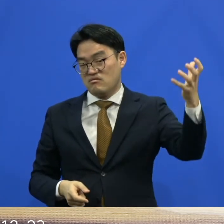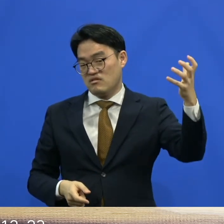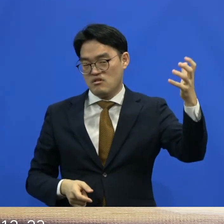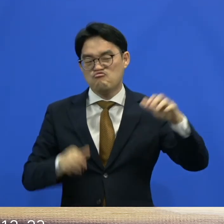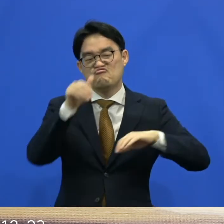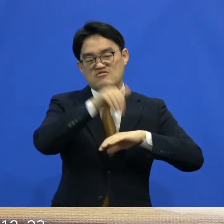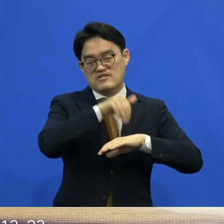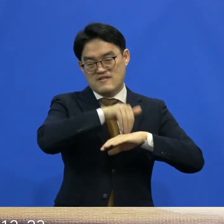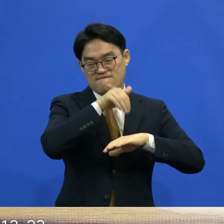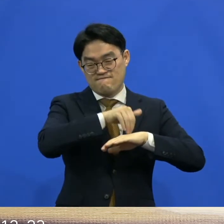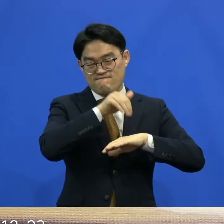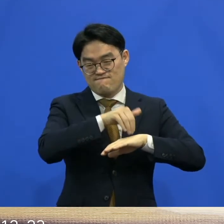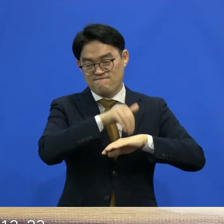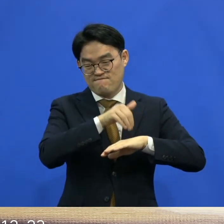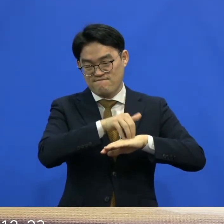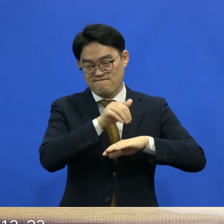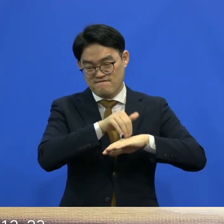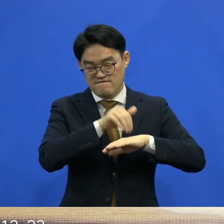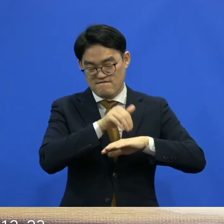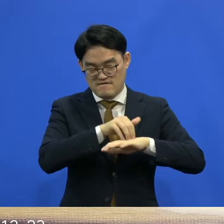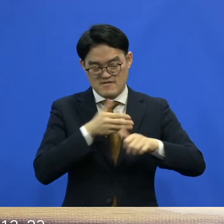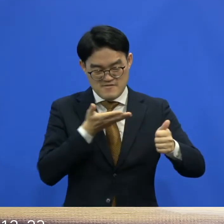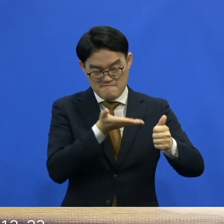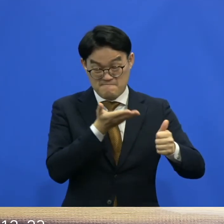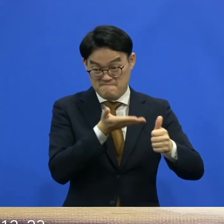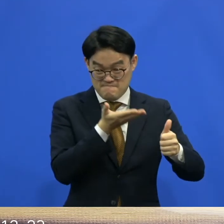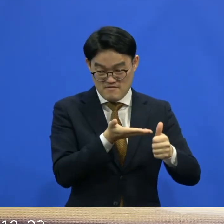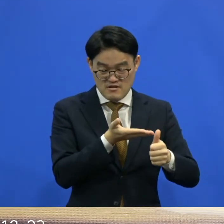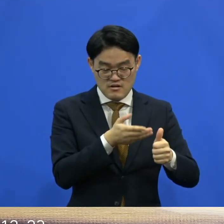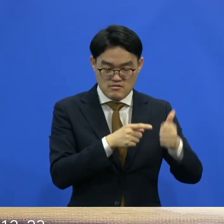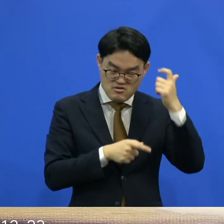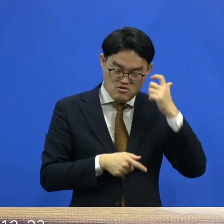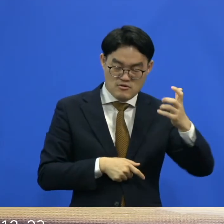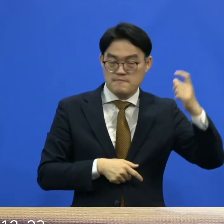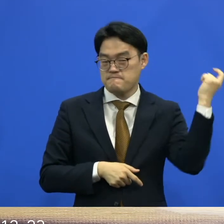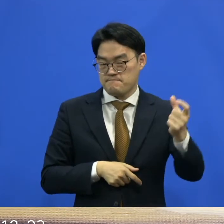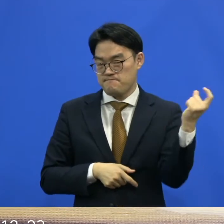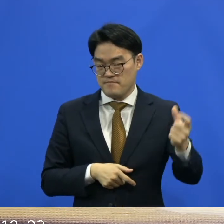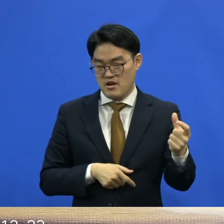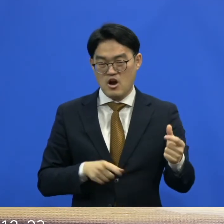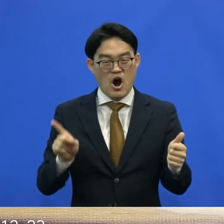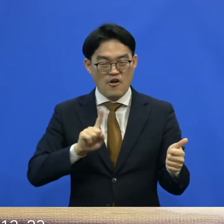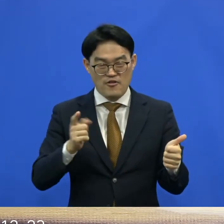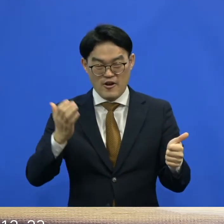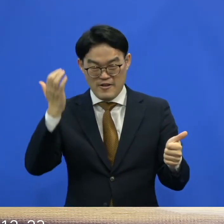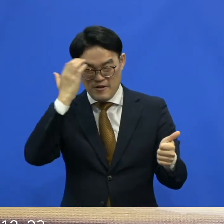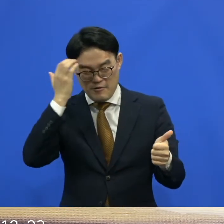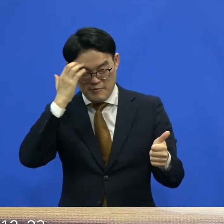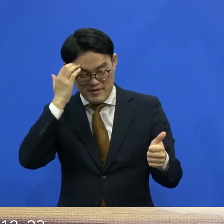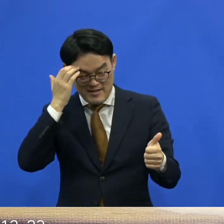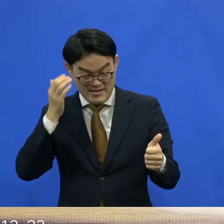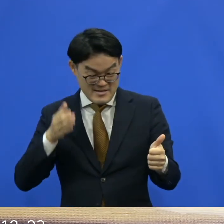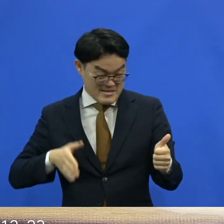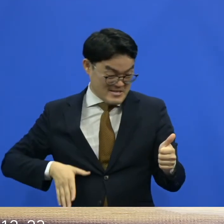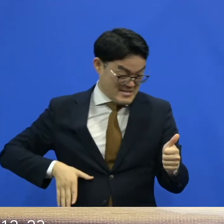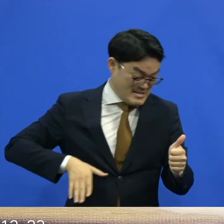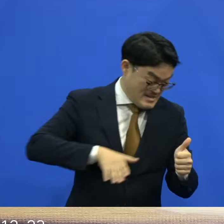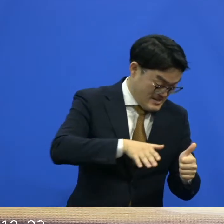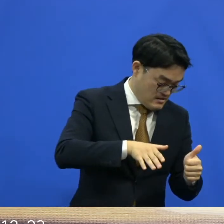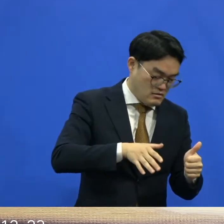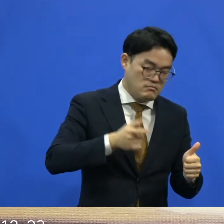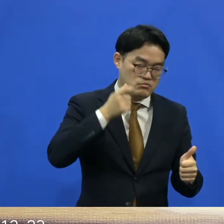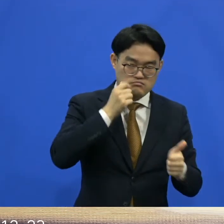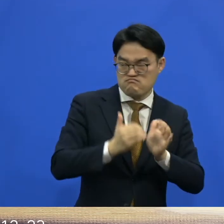그 영혼이 너무도 단단해서 어떤 것도 어떤 시련도 파고 들어갈 수 없도록 만들었다.